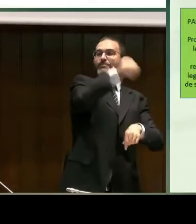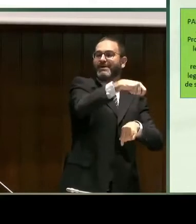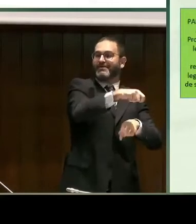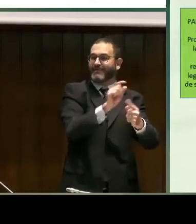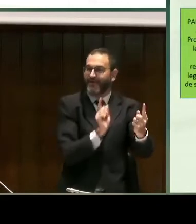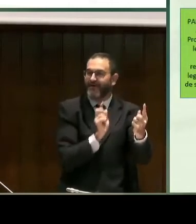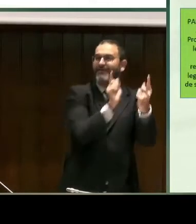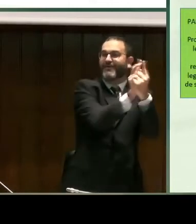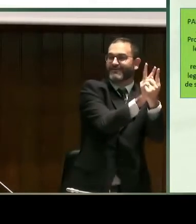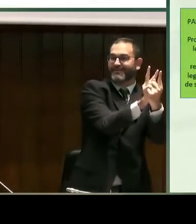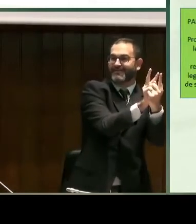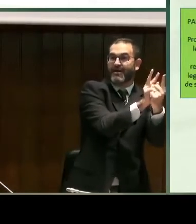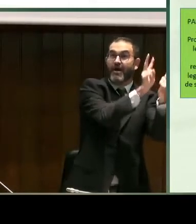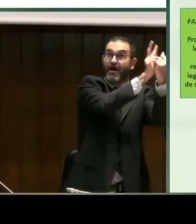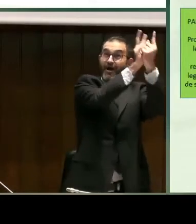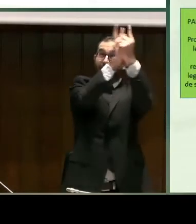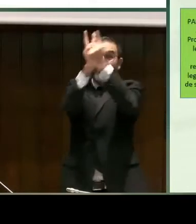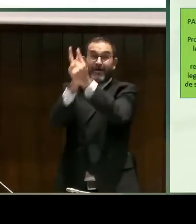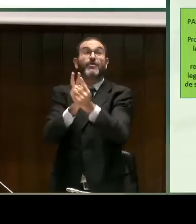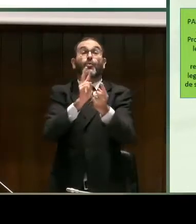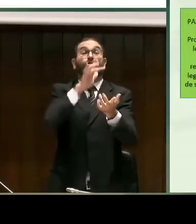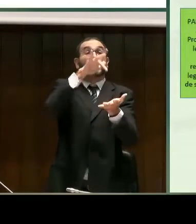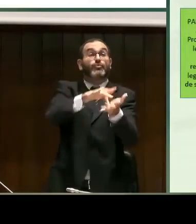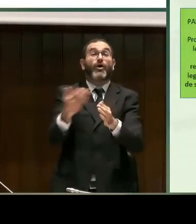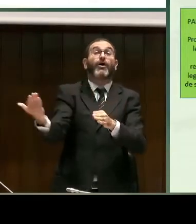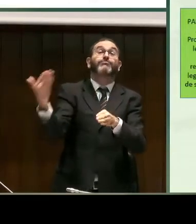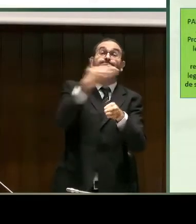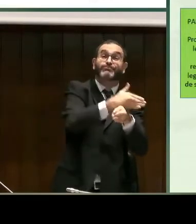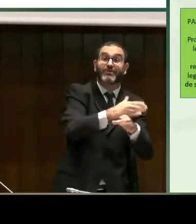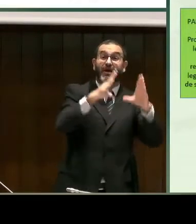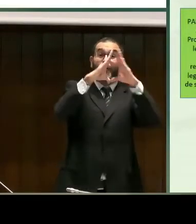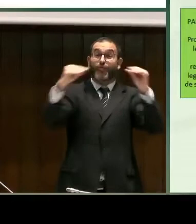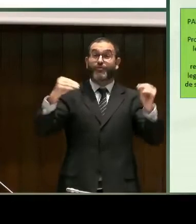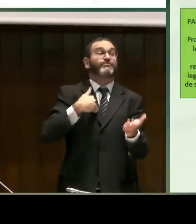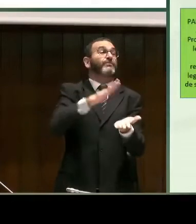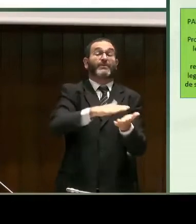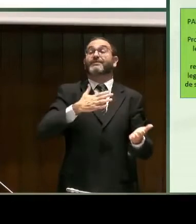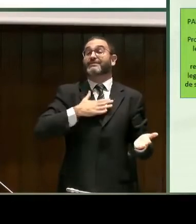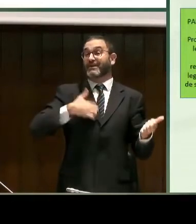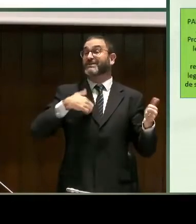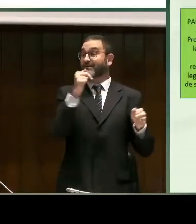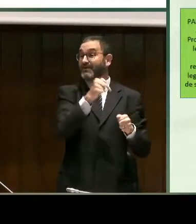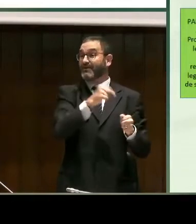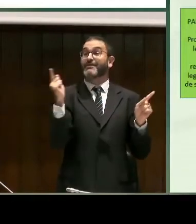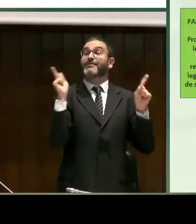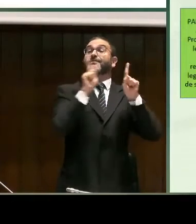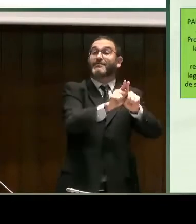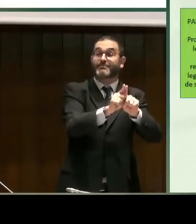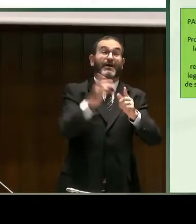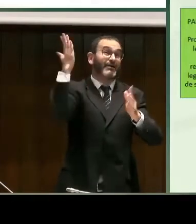CNSE y las federaciones autonómicas para poder interlocutar con los gobiernos autonómicos. En el momento en